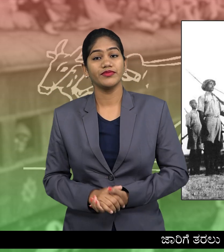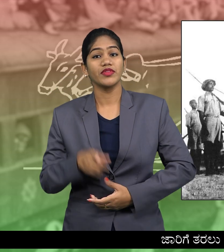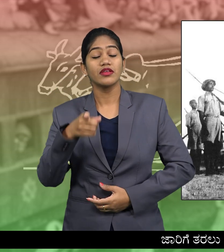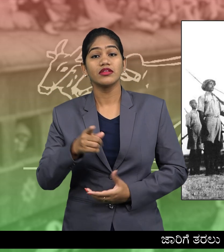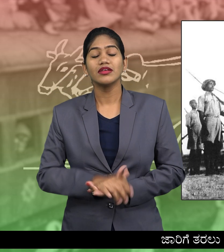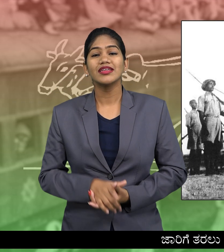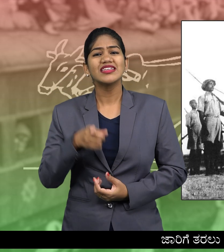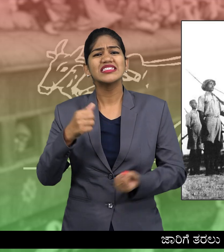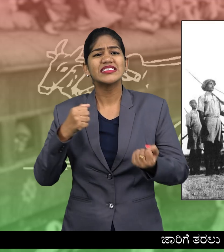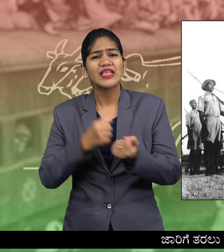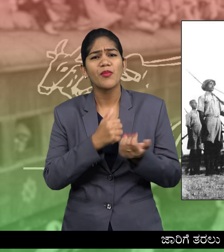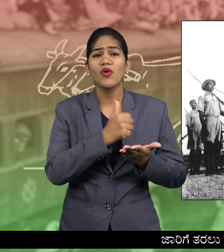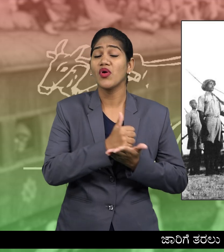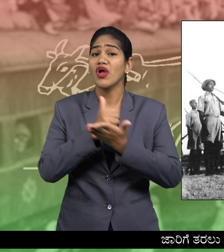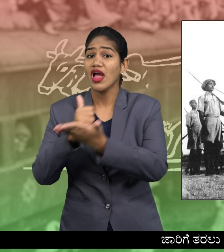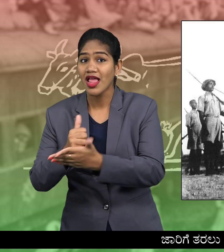ನೀಡಿತು.